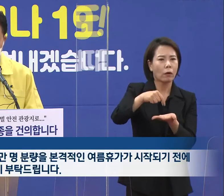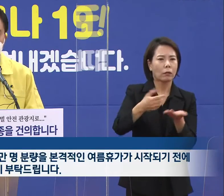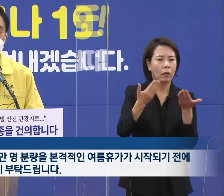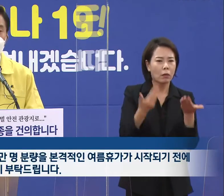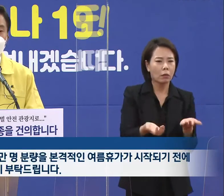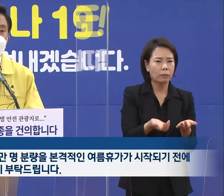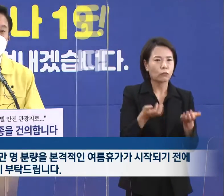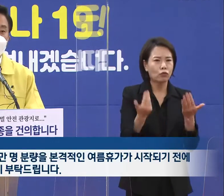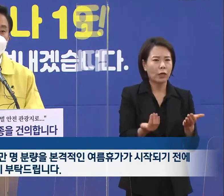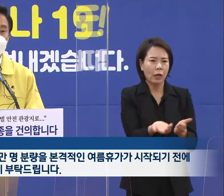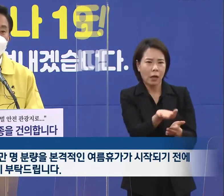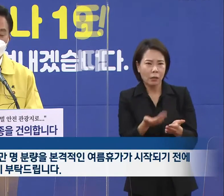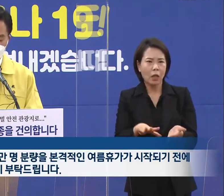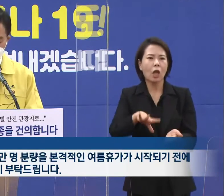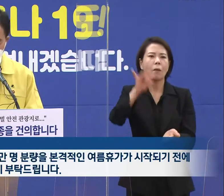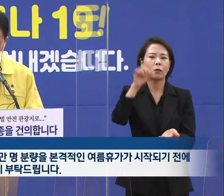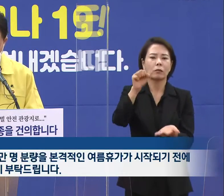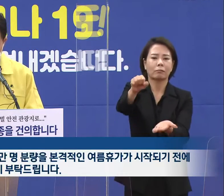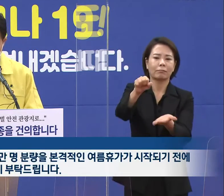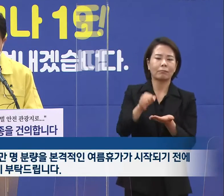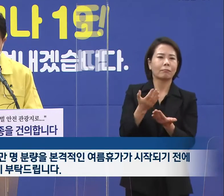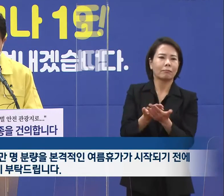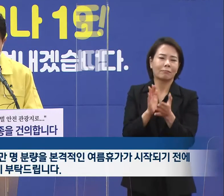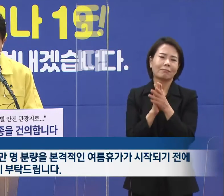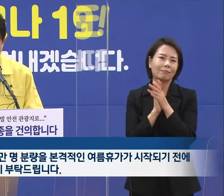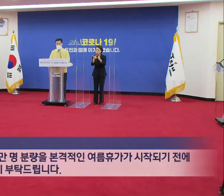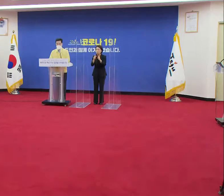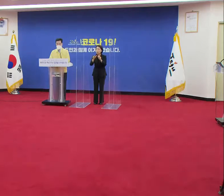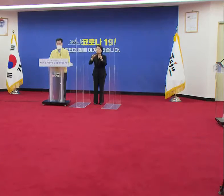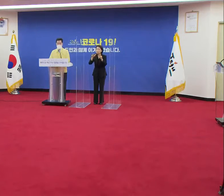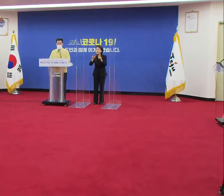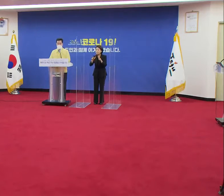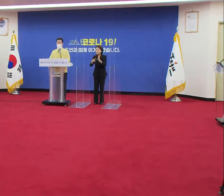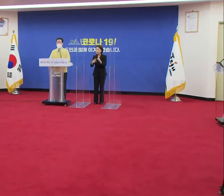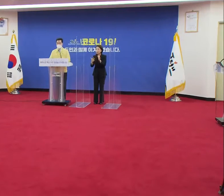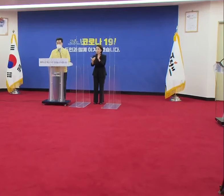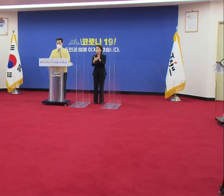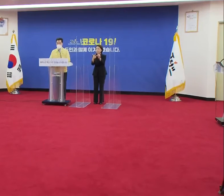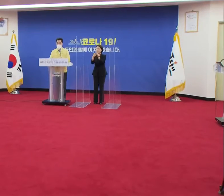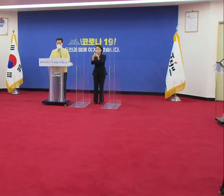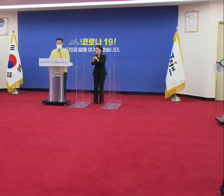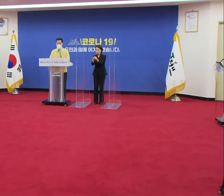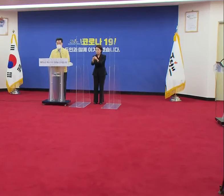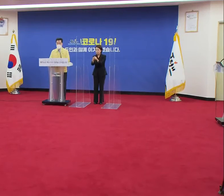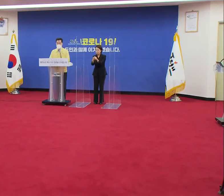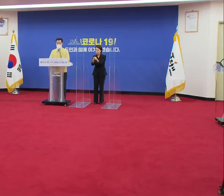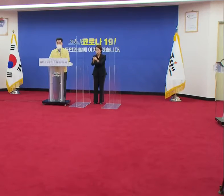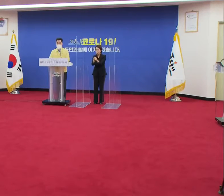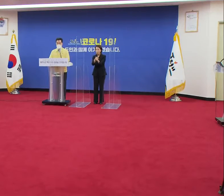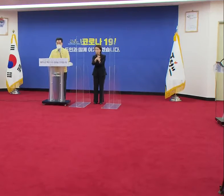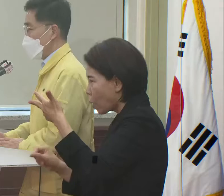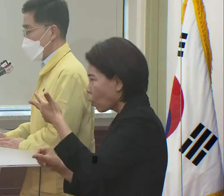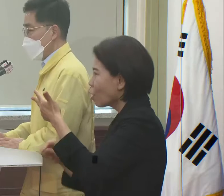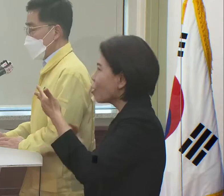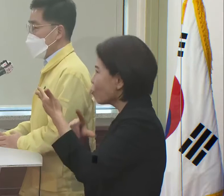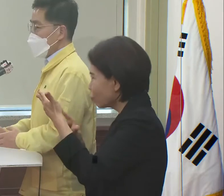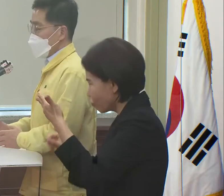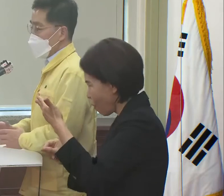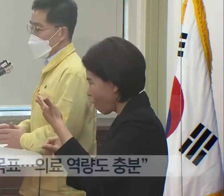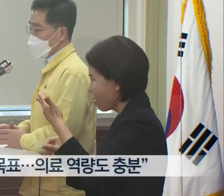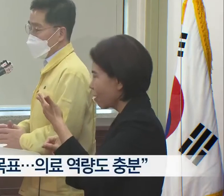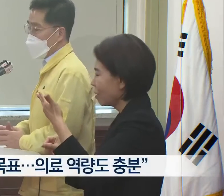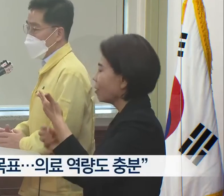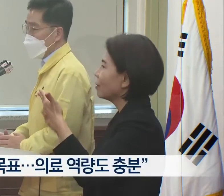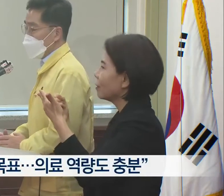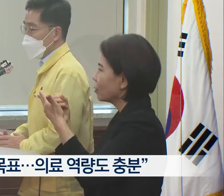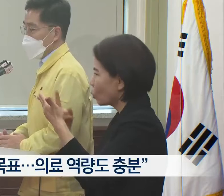우선 배정해 주실 것을 간곡하게 부탁드립니다. 제주도는 안전한 관광지를 만들려는 조치라며 다음